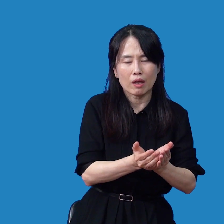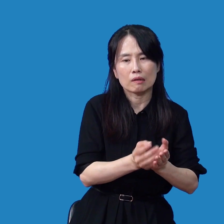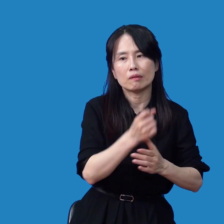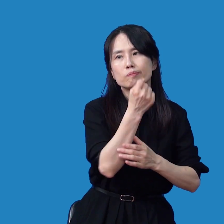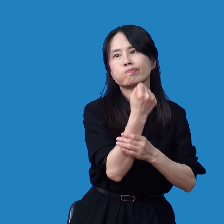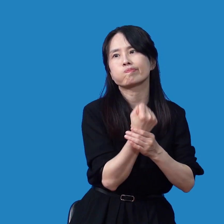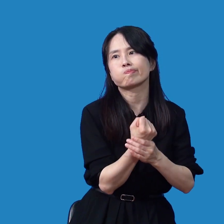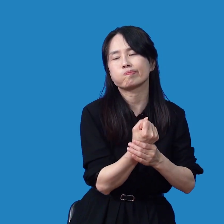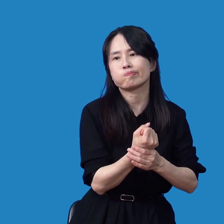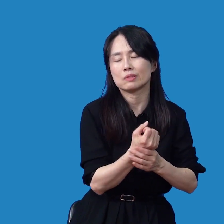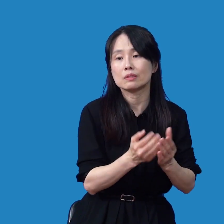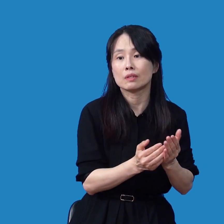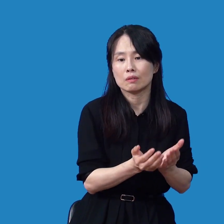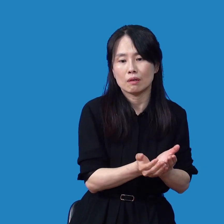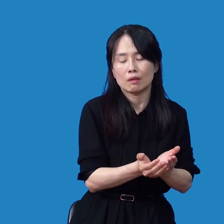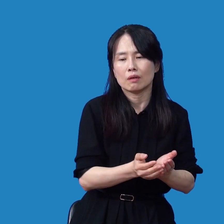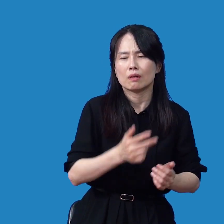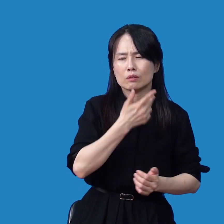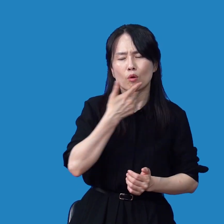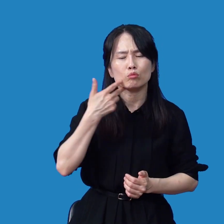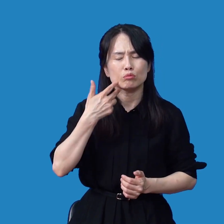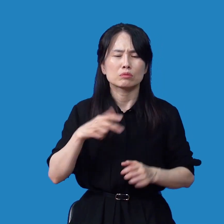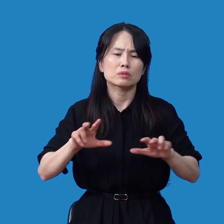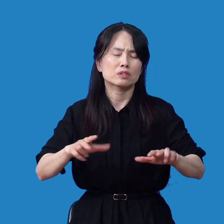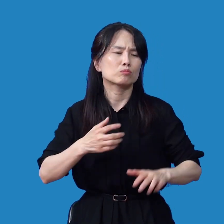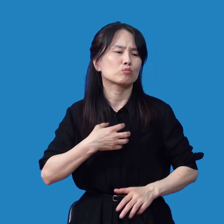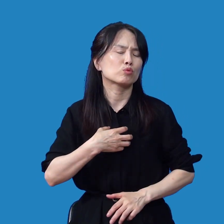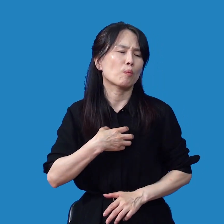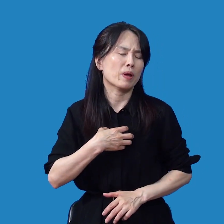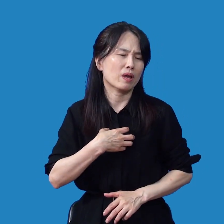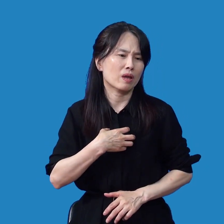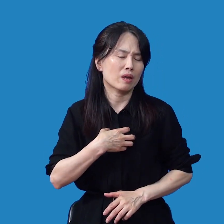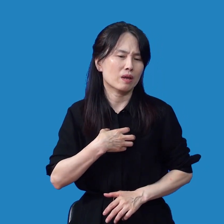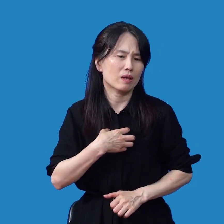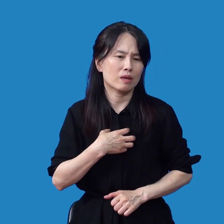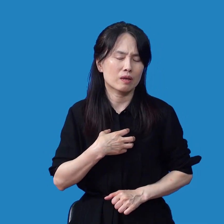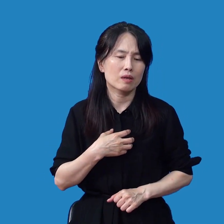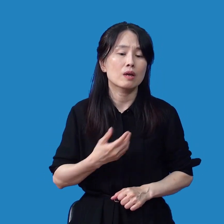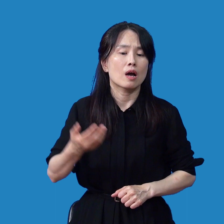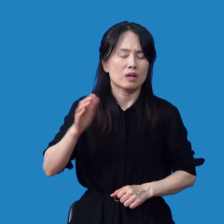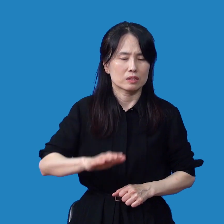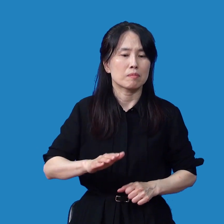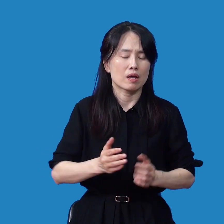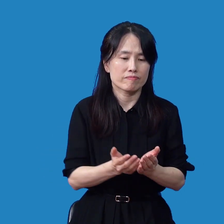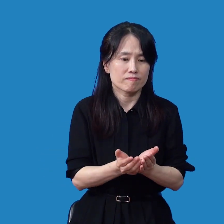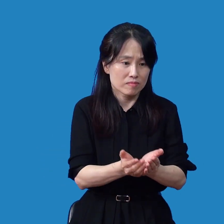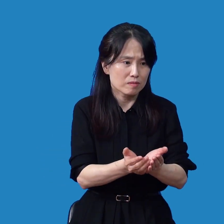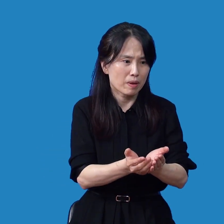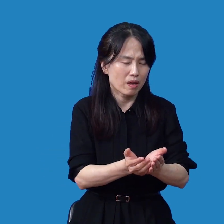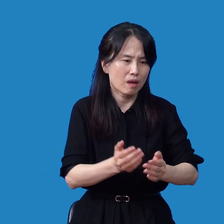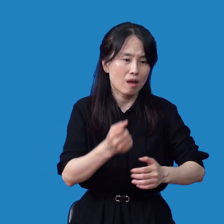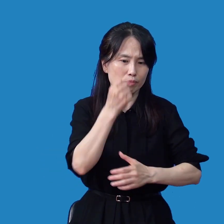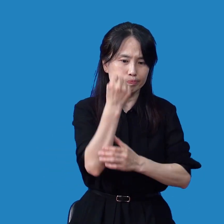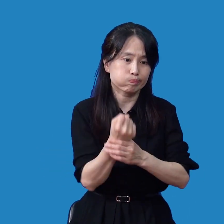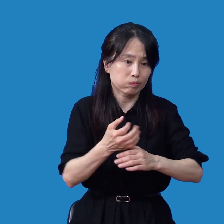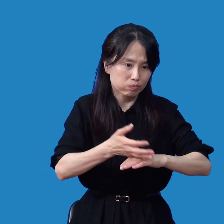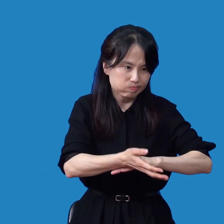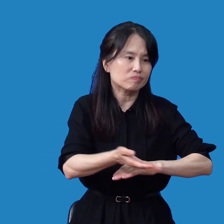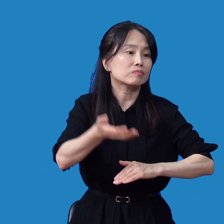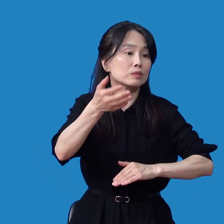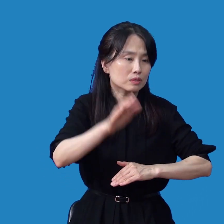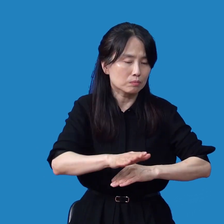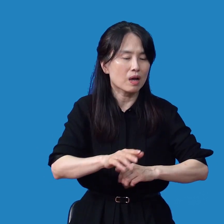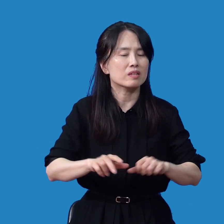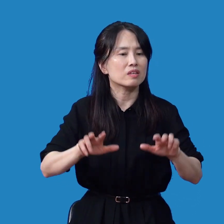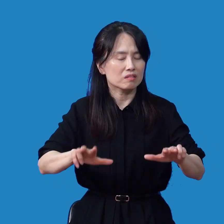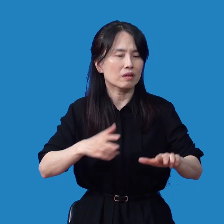영국은 위기에 처했다. 이제 남아있는 이 배가 바로 우리의 조국이다. 우리가 바로 영국이다. 내가